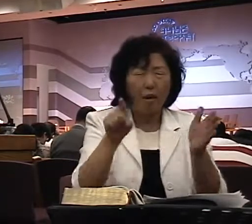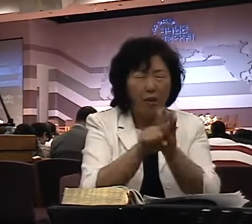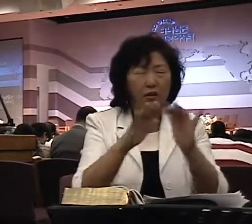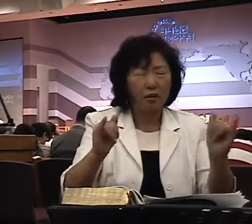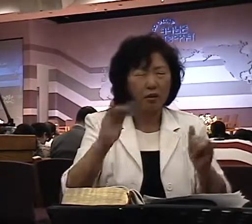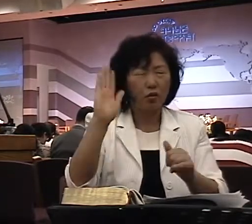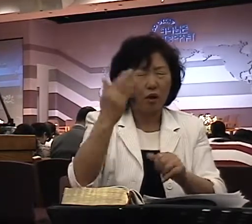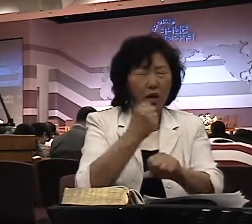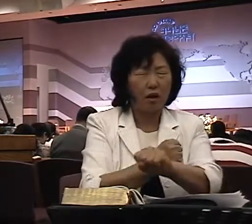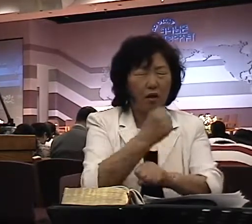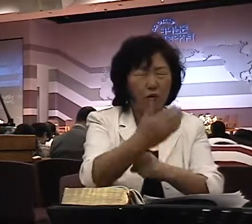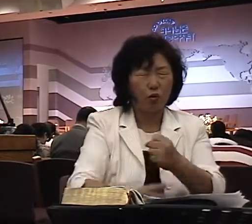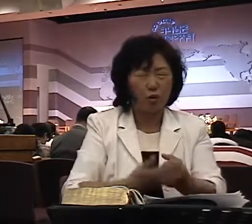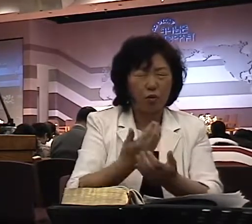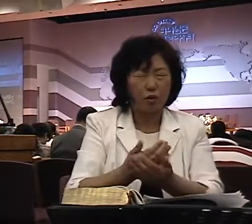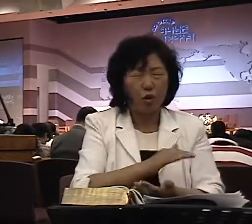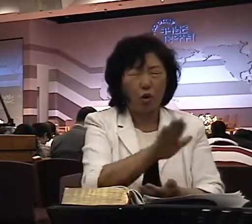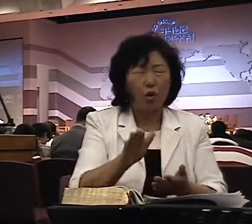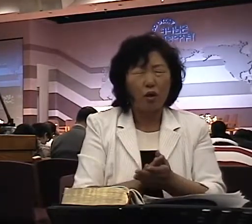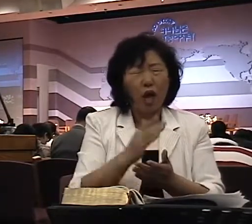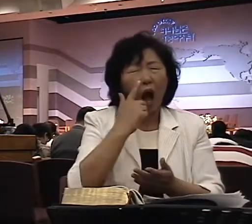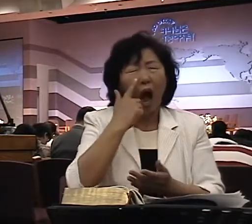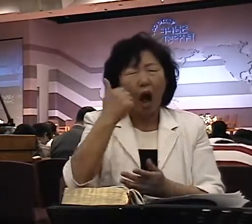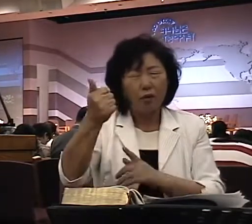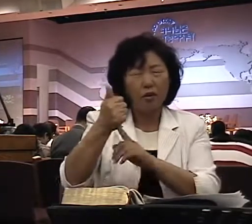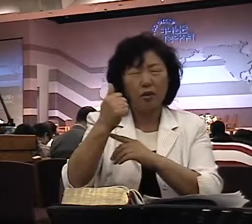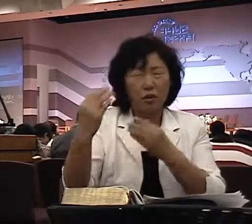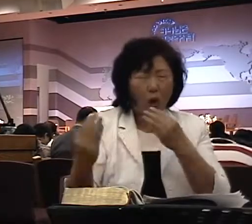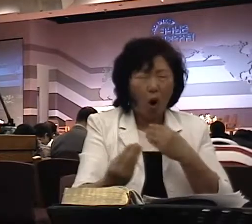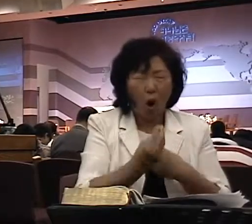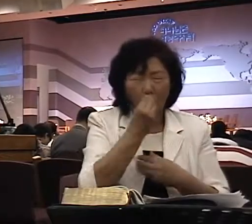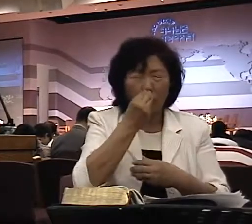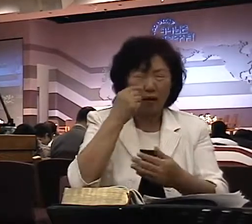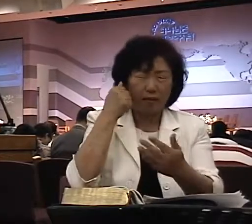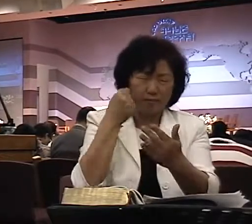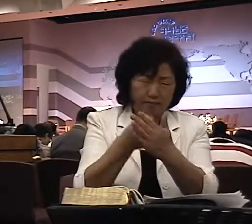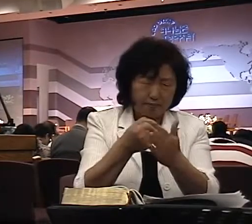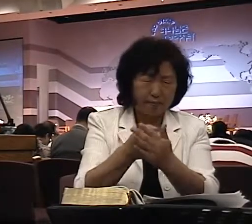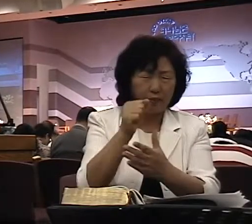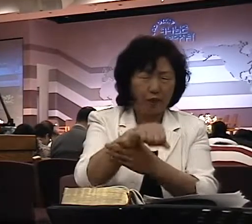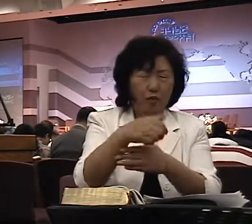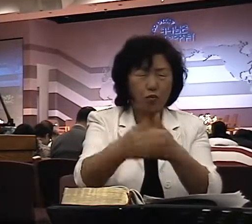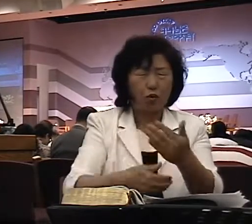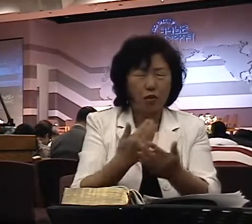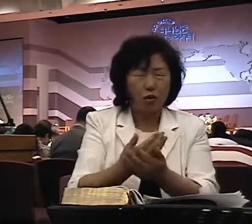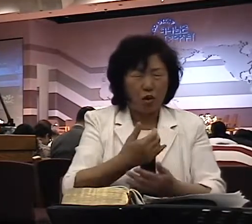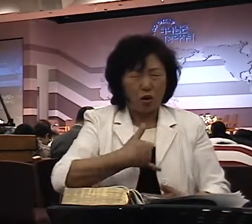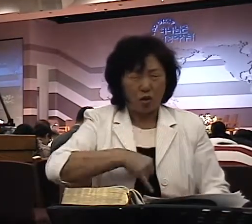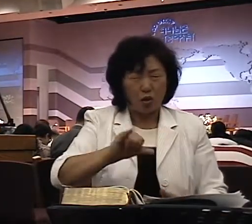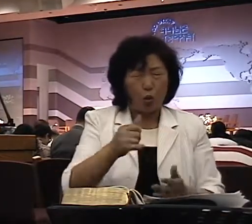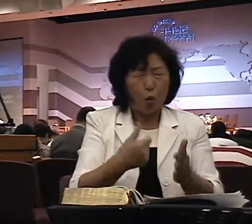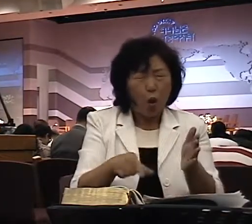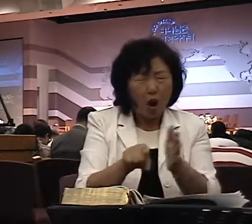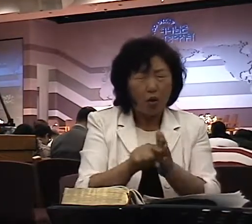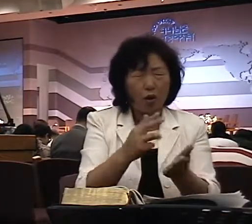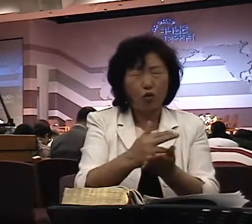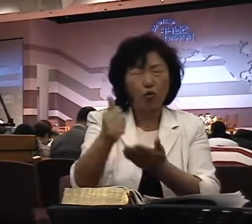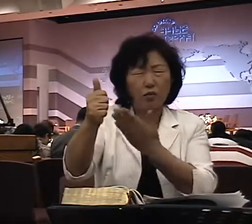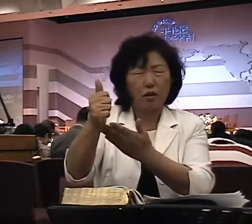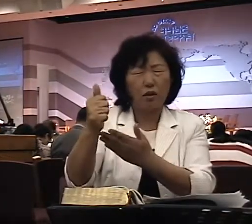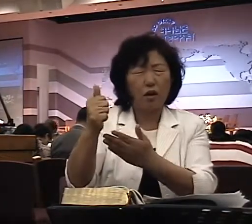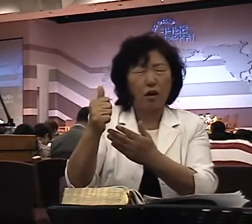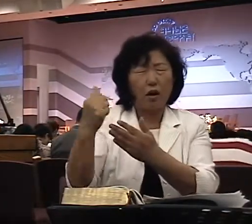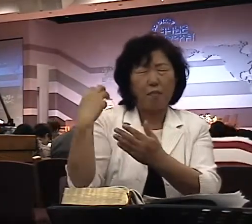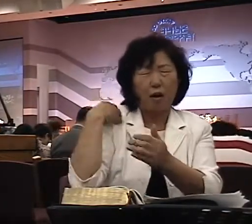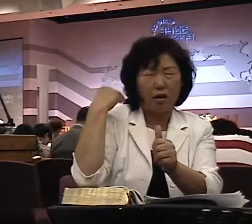하여 주시옵소서. 우리 아버지들에게 주님 거룩한 결단을 허락하여 주시사 우리 자녀들을 위하여 주님이 맡겨주신